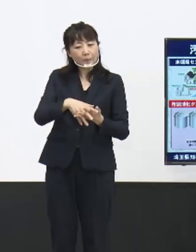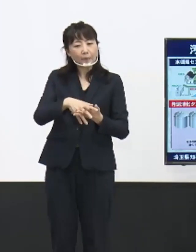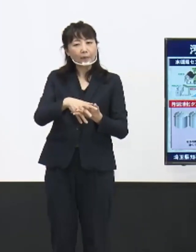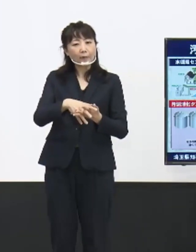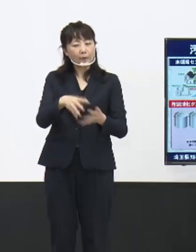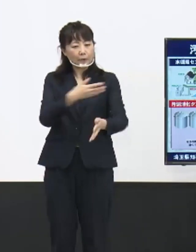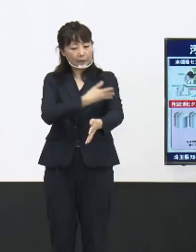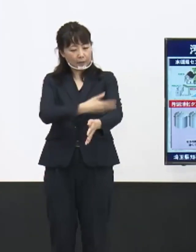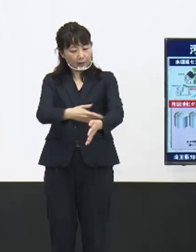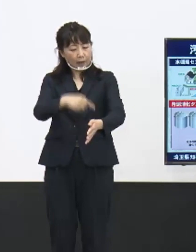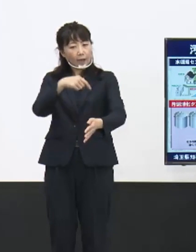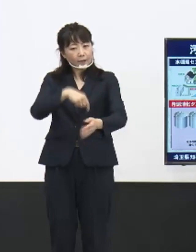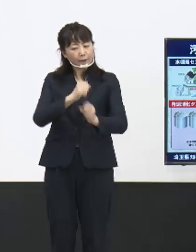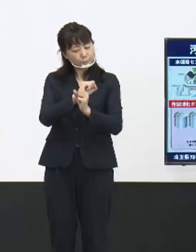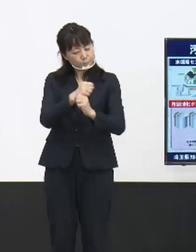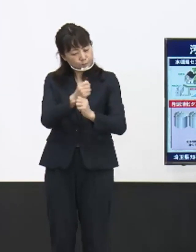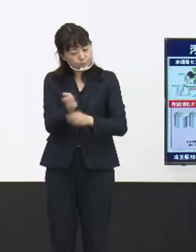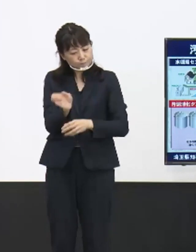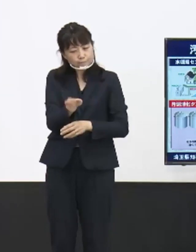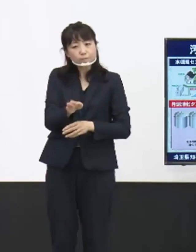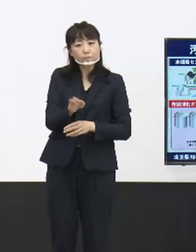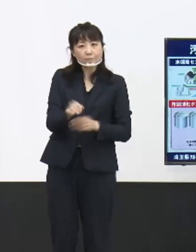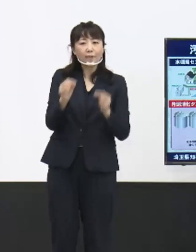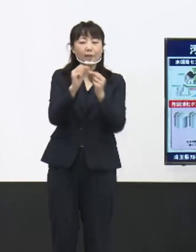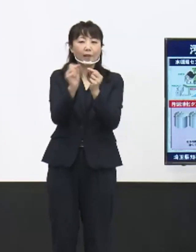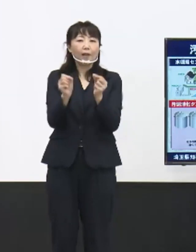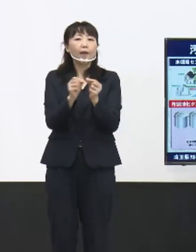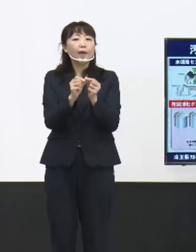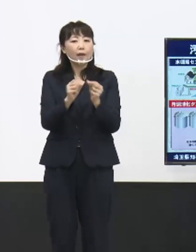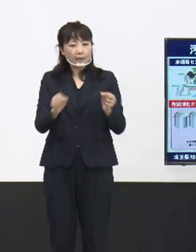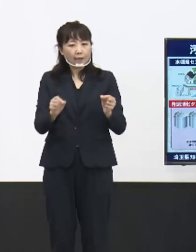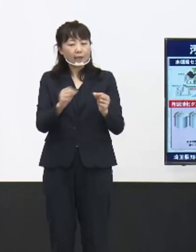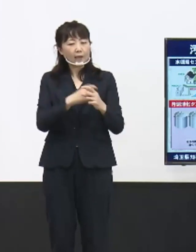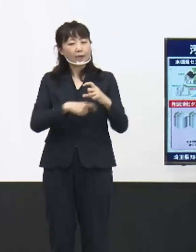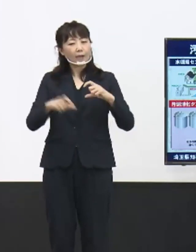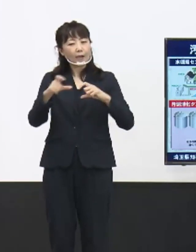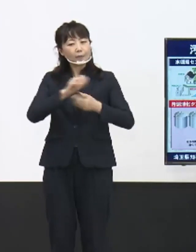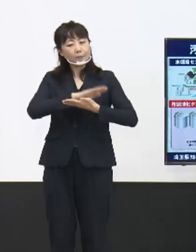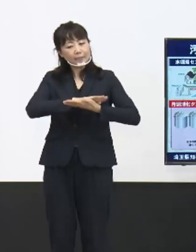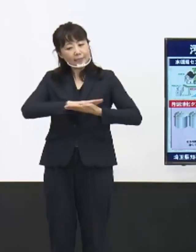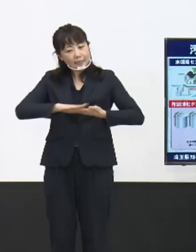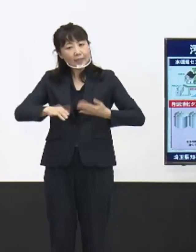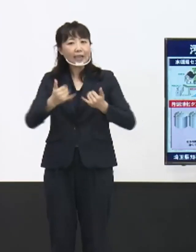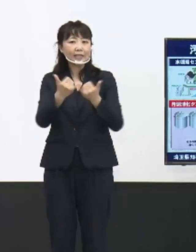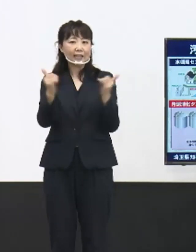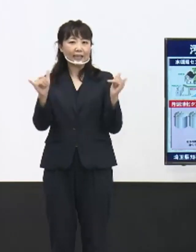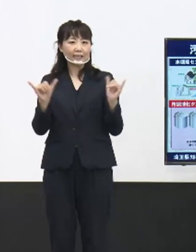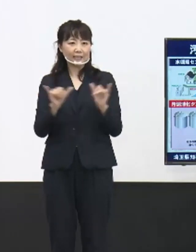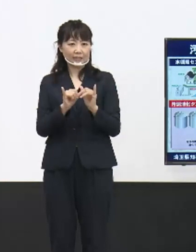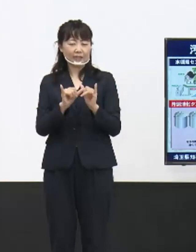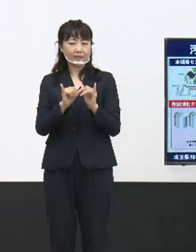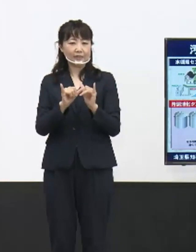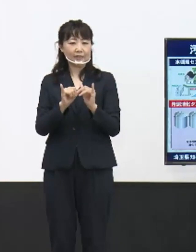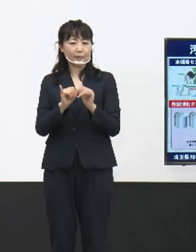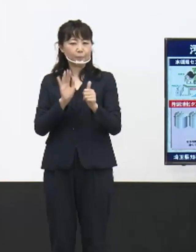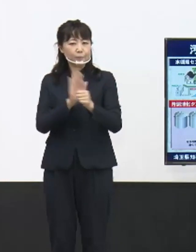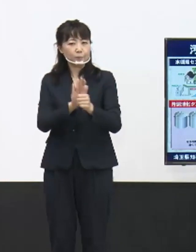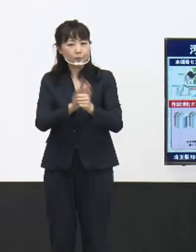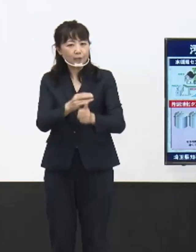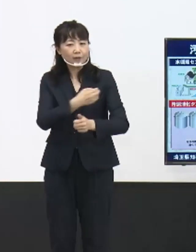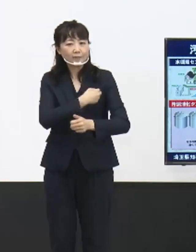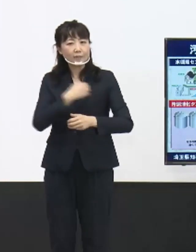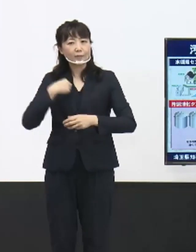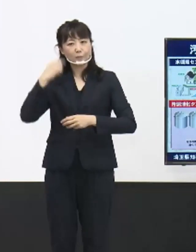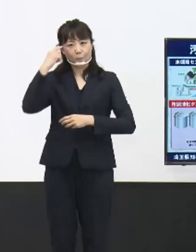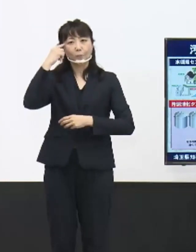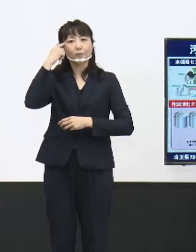を行うことによって、結果として、よりクリーンな社会を作ることができるというふうに